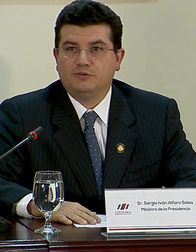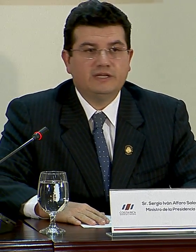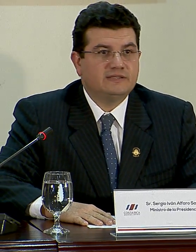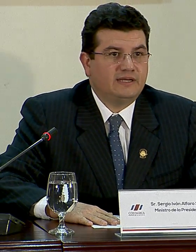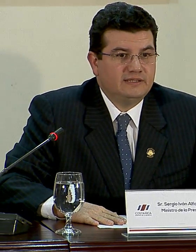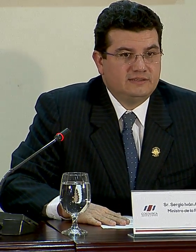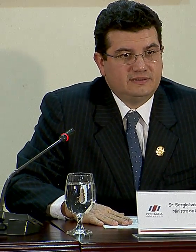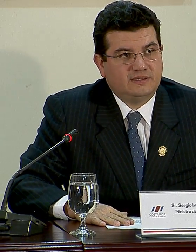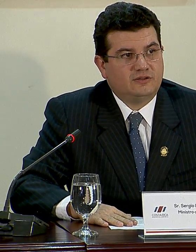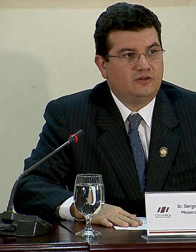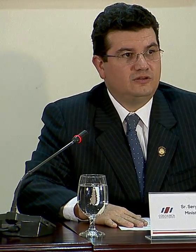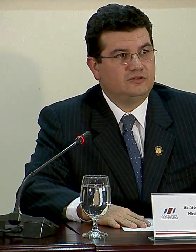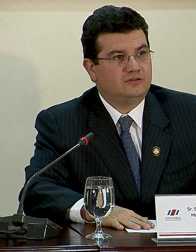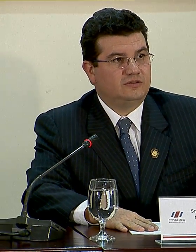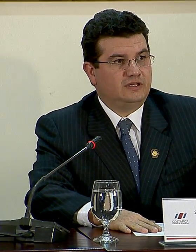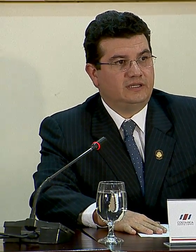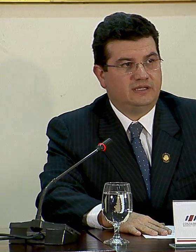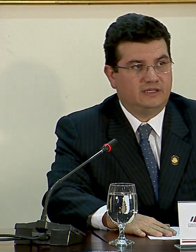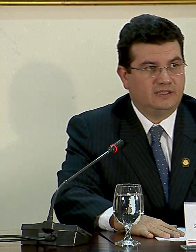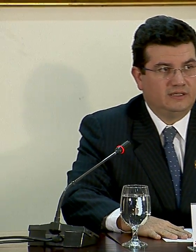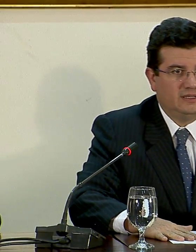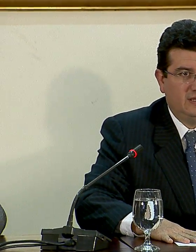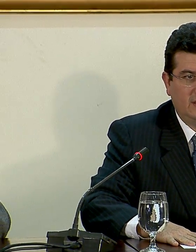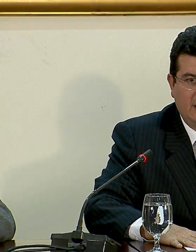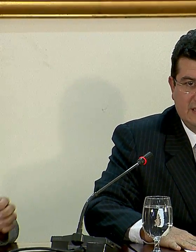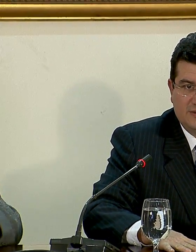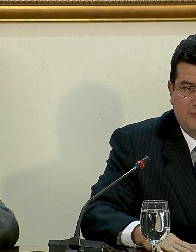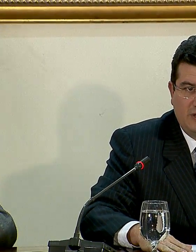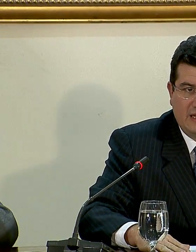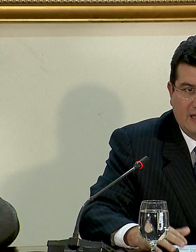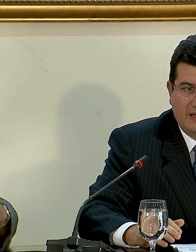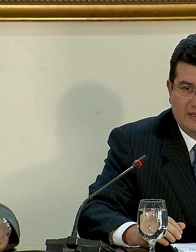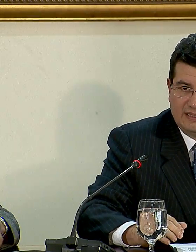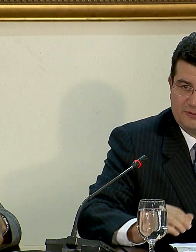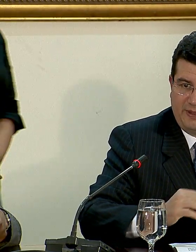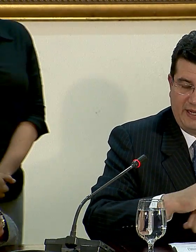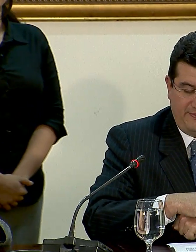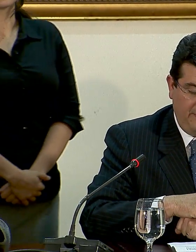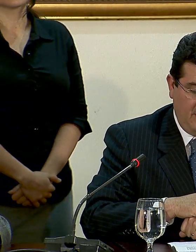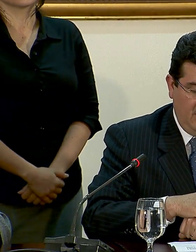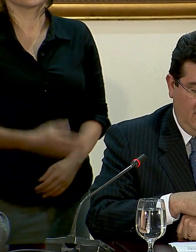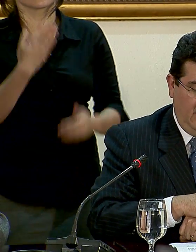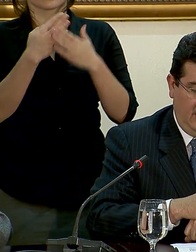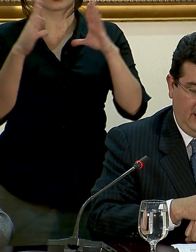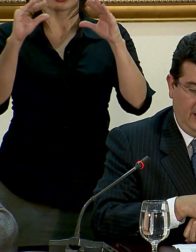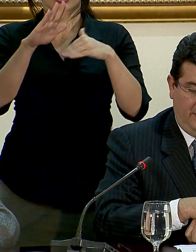Gracias, muy buenas tardes a todos y gracias por la espera.